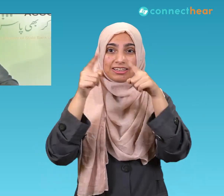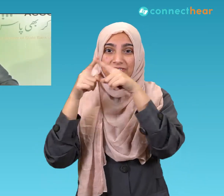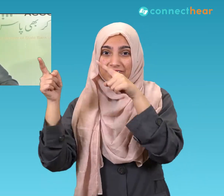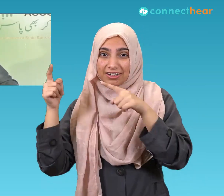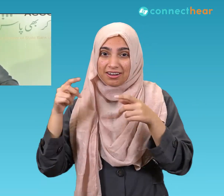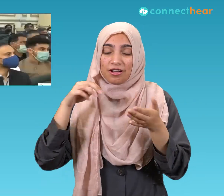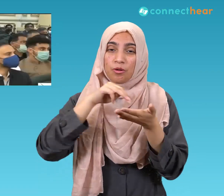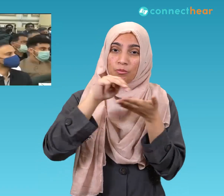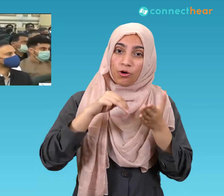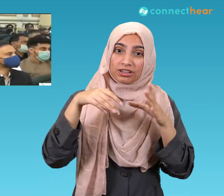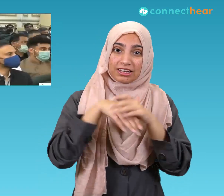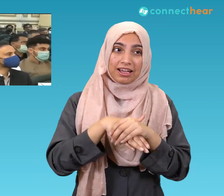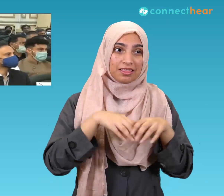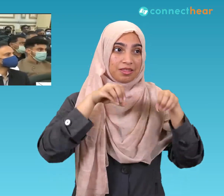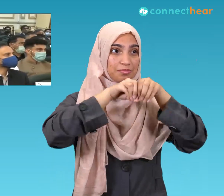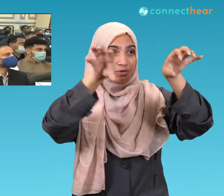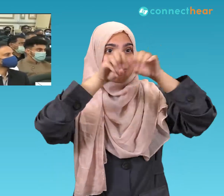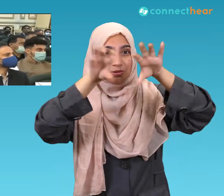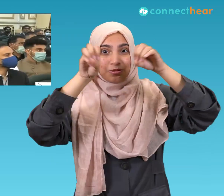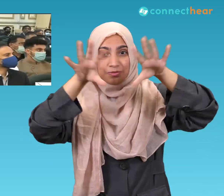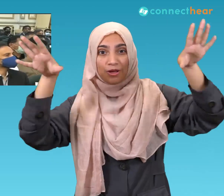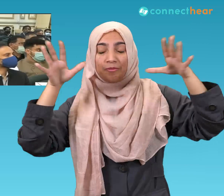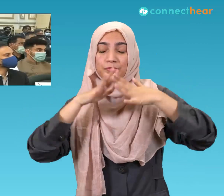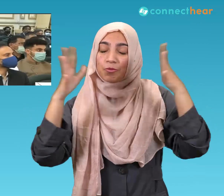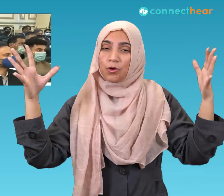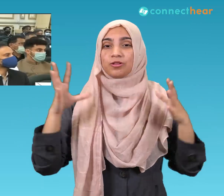اکاؤنٹس بڑھتے رہے 88,000 سے جتنا بھی اوپر جائیں گے